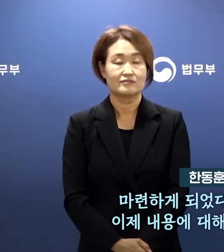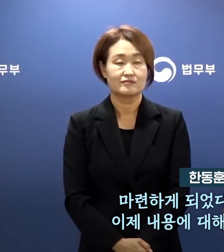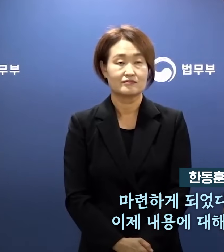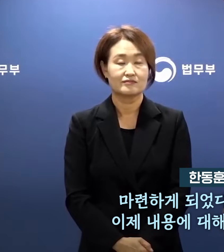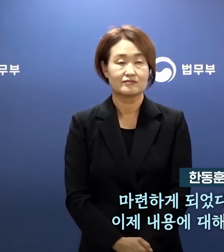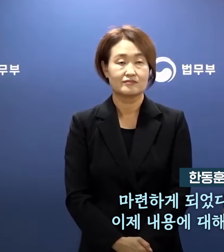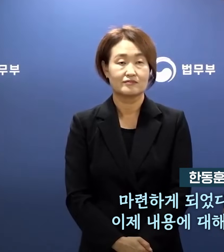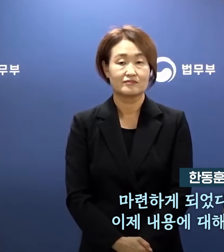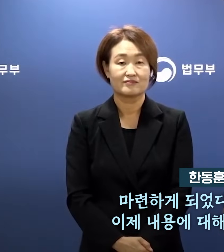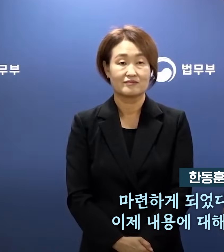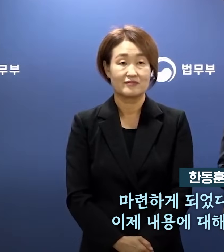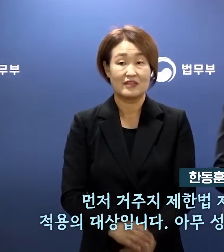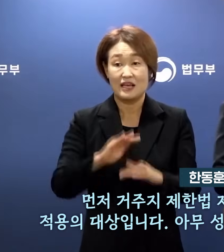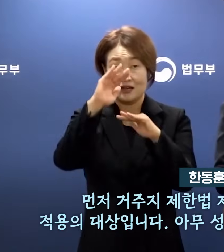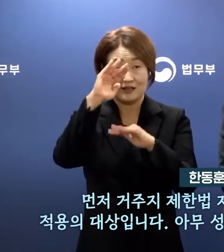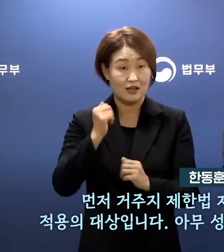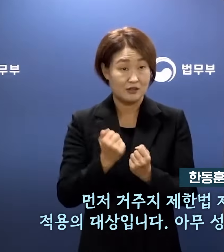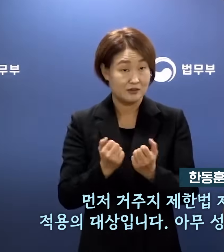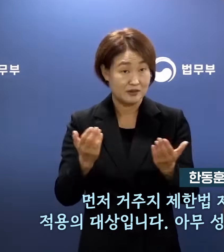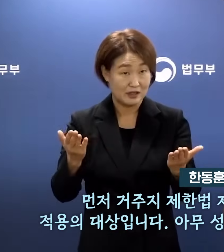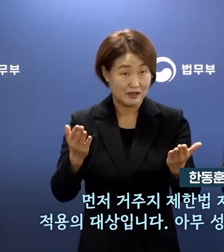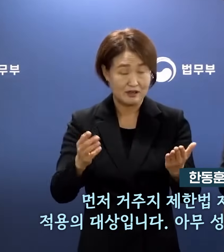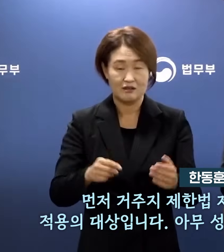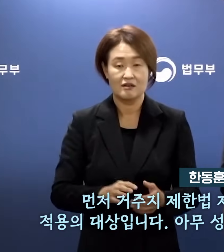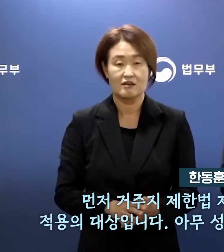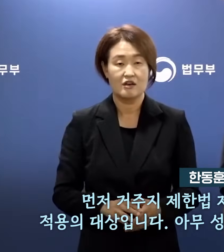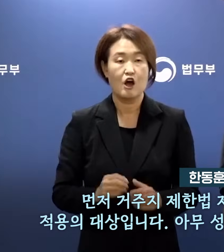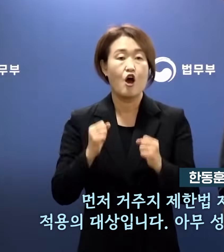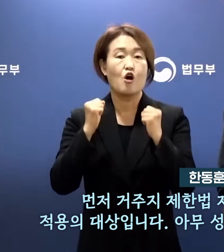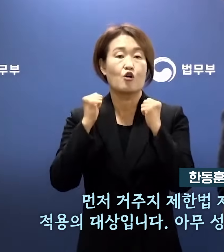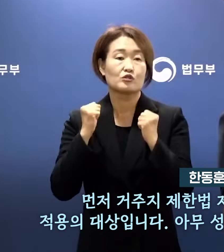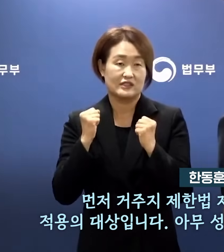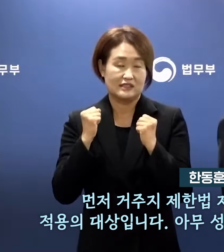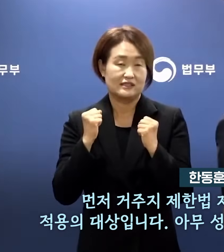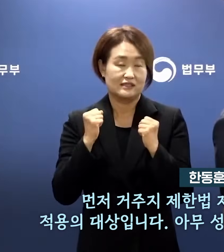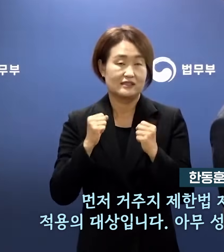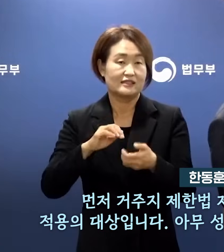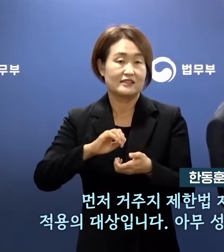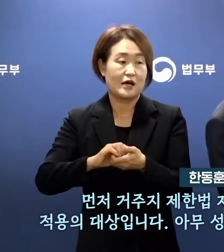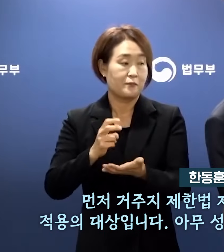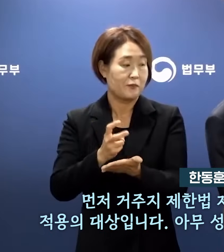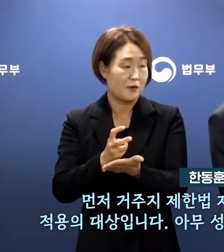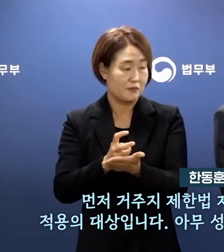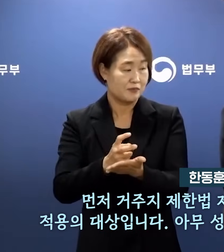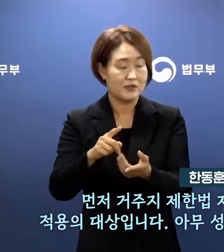이제 내용에 대해서 말씀드리겠습니다. 먼저 거주지 제한법 제정하는 주요 내용입니다.